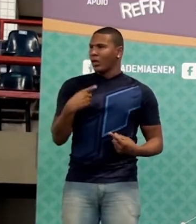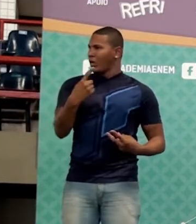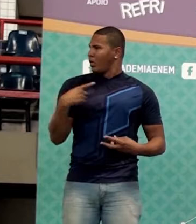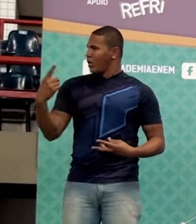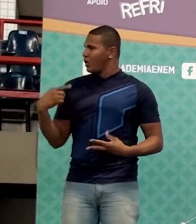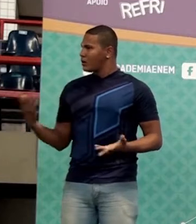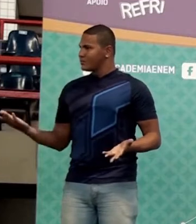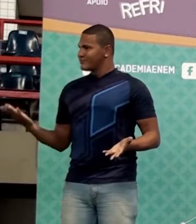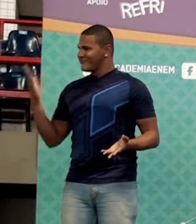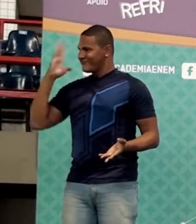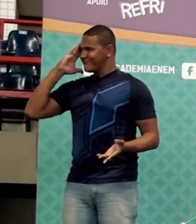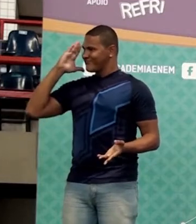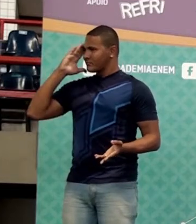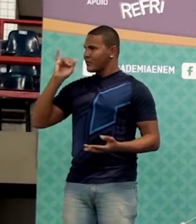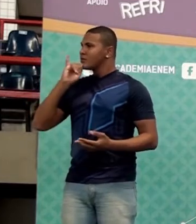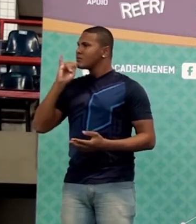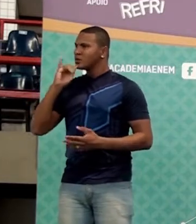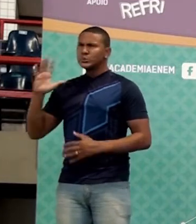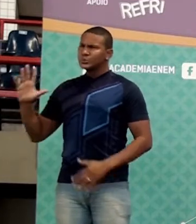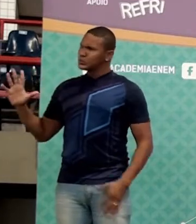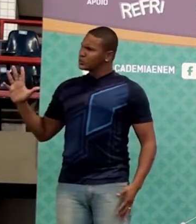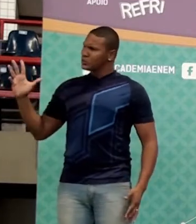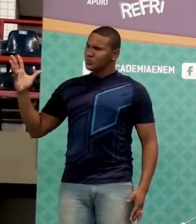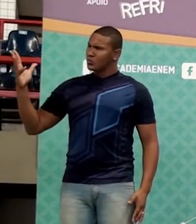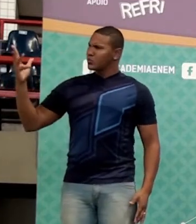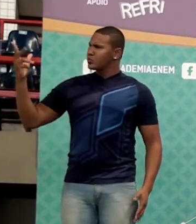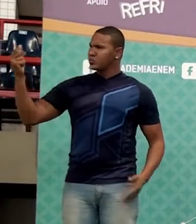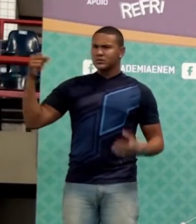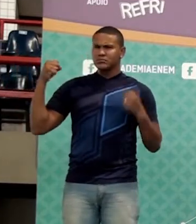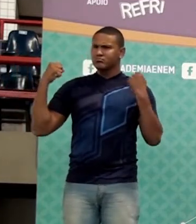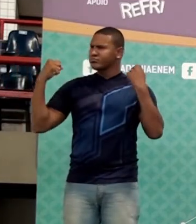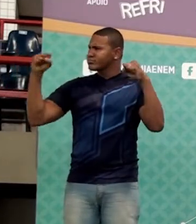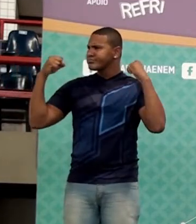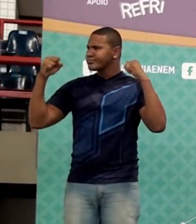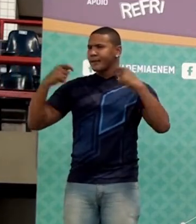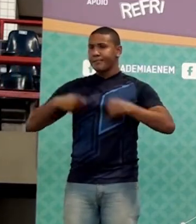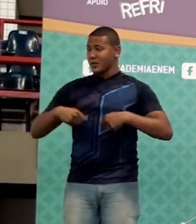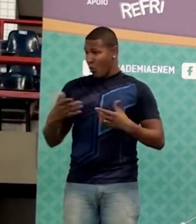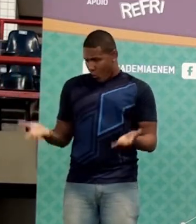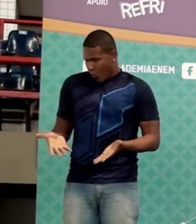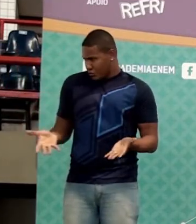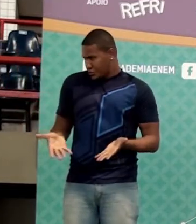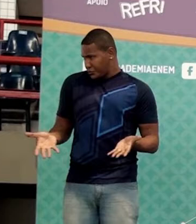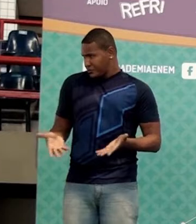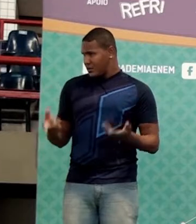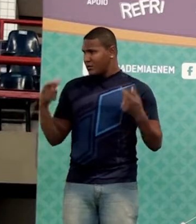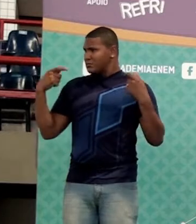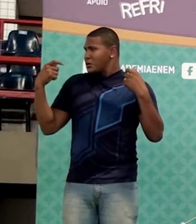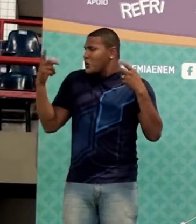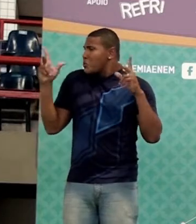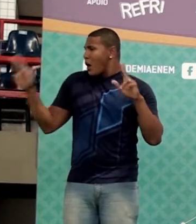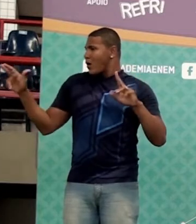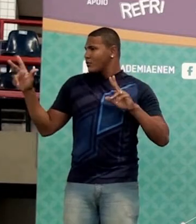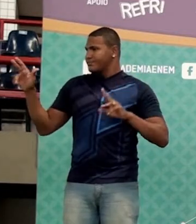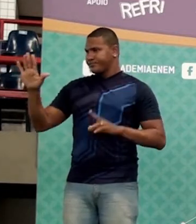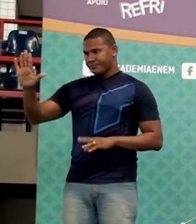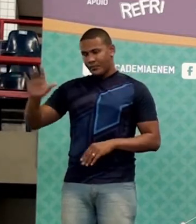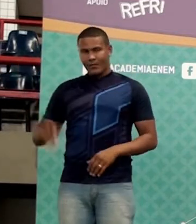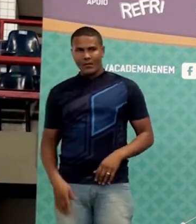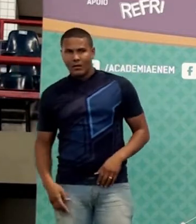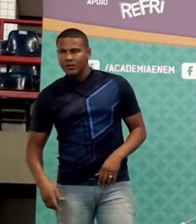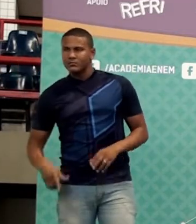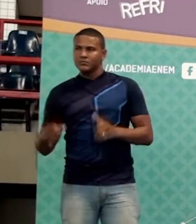homem primitivo, ele fazia todos os exercícios que a gente faz hoje. Primeira